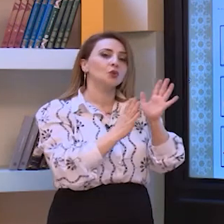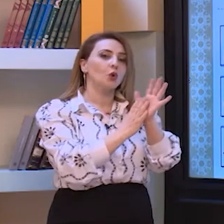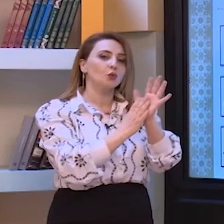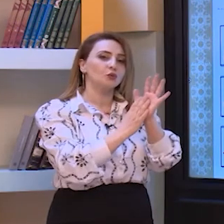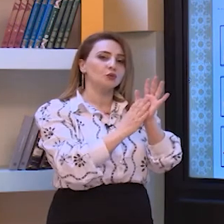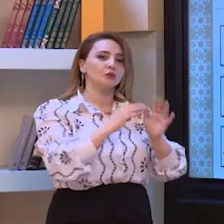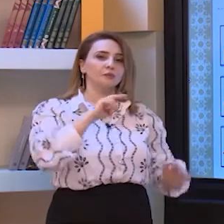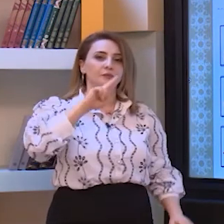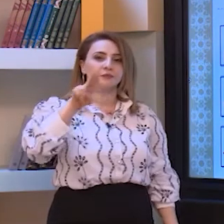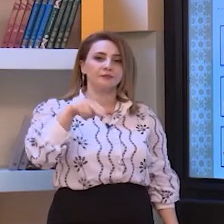9